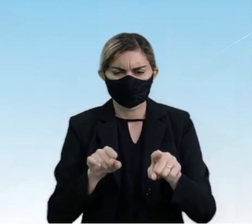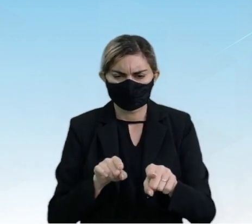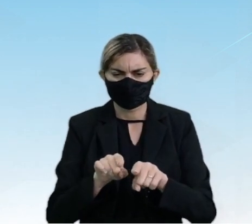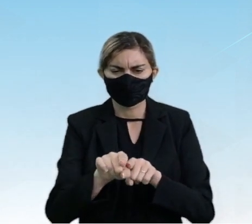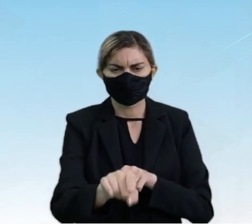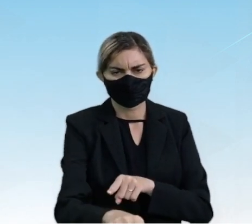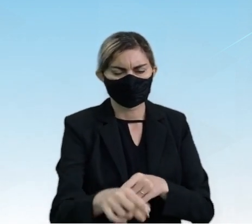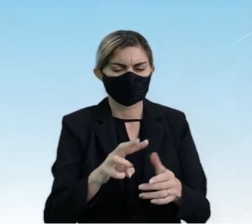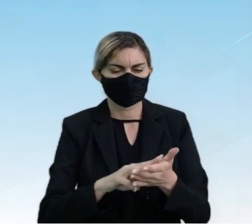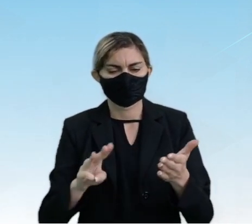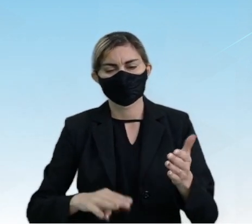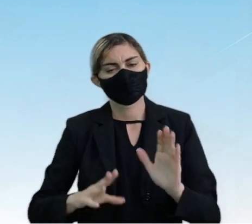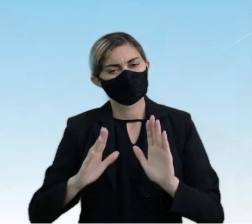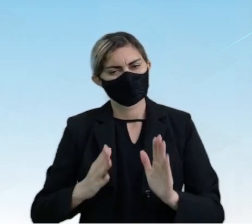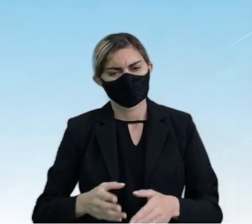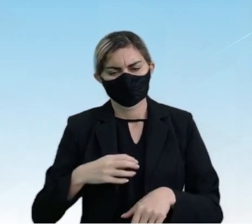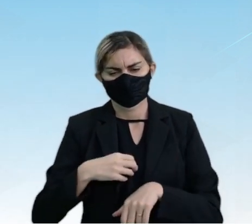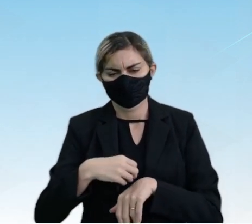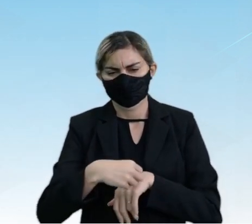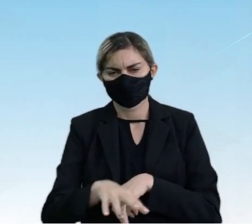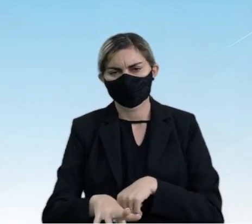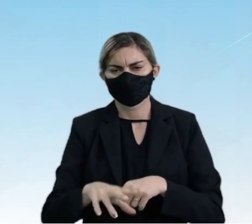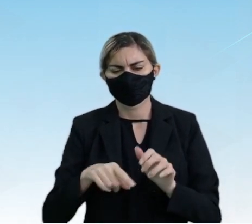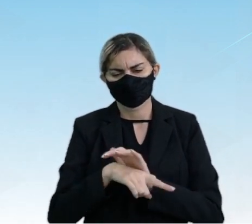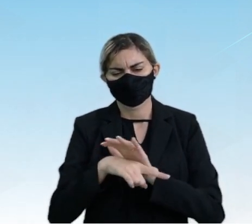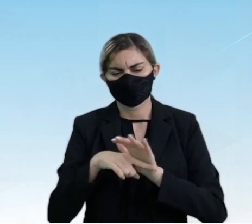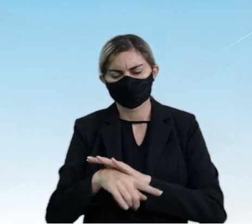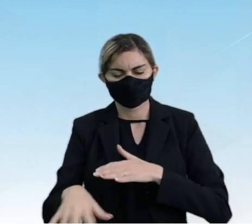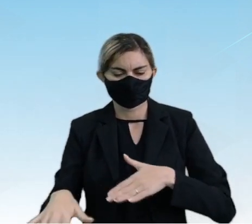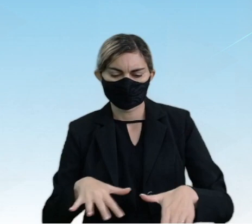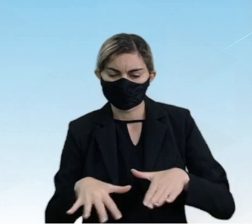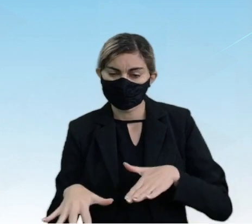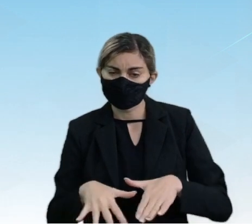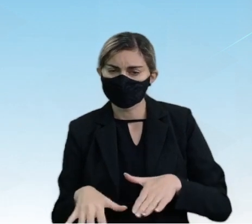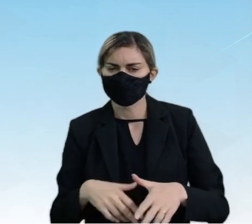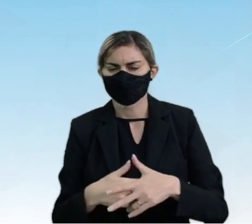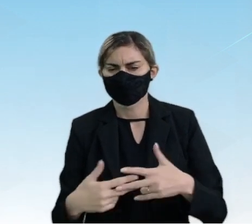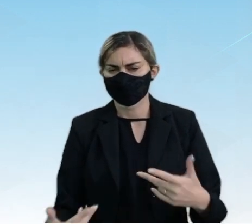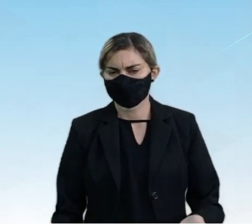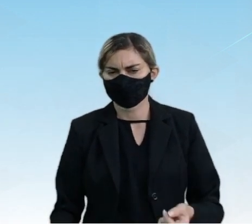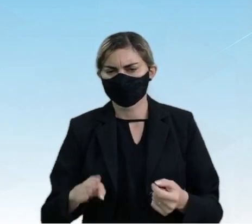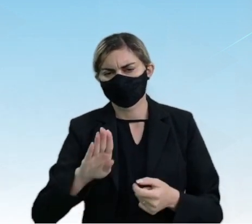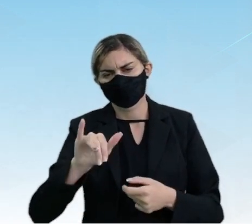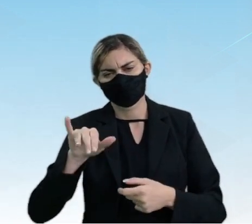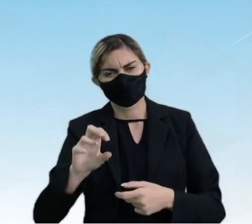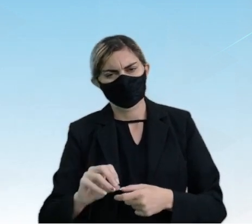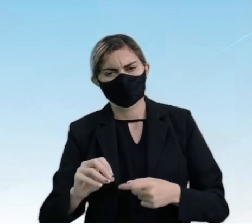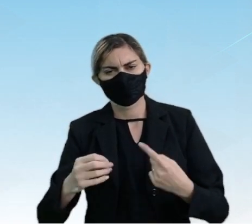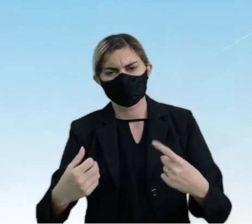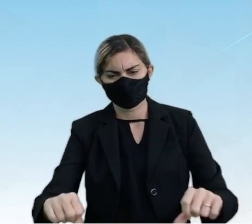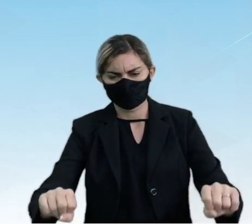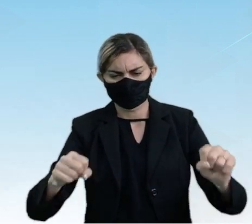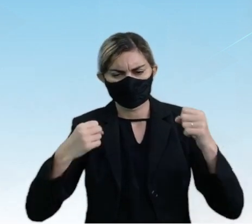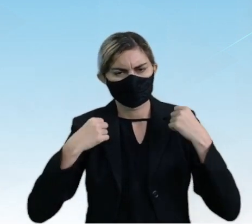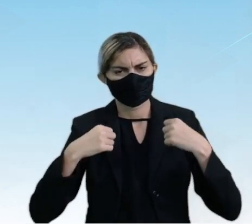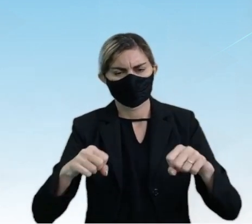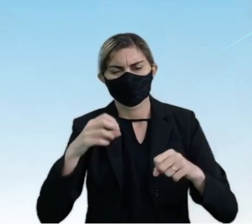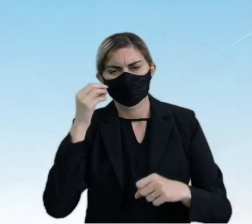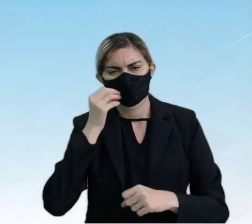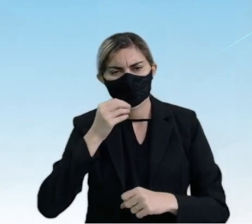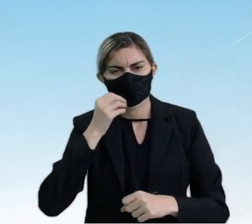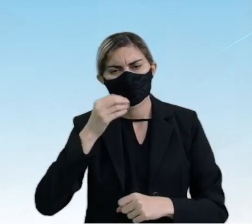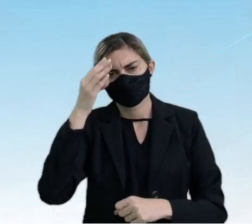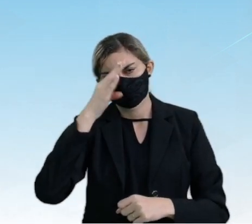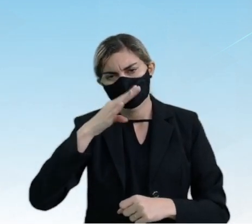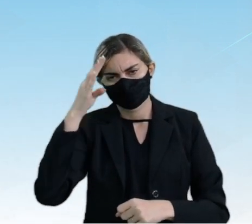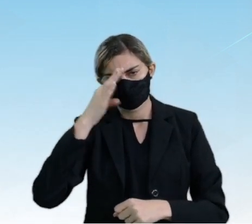relação aos outros métodos, ele já vem como uma questão mais de análise de movimento, uma coisa já mais biomecânica mesmo, né? Já tentando entender